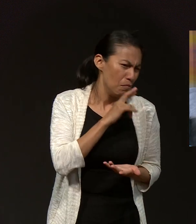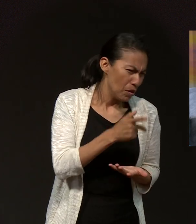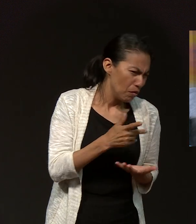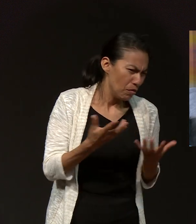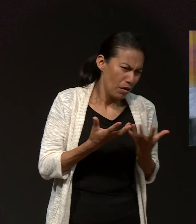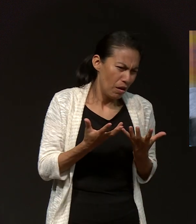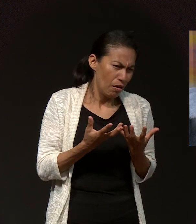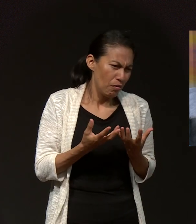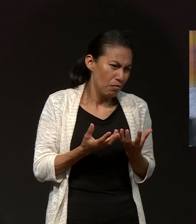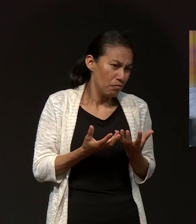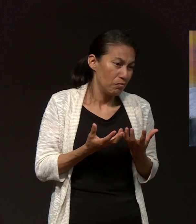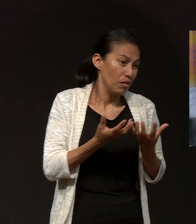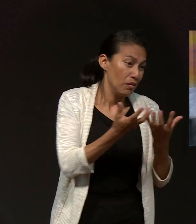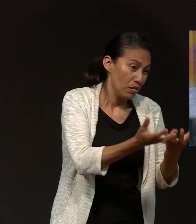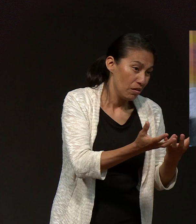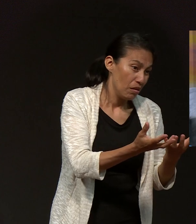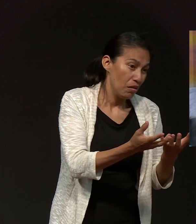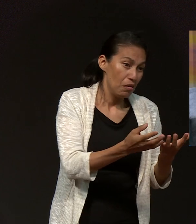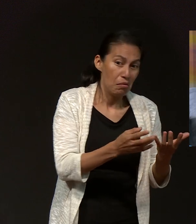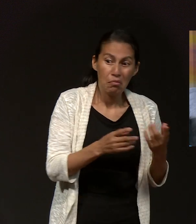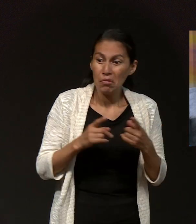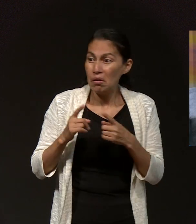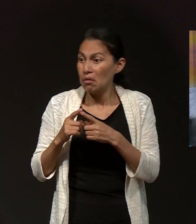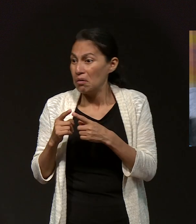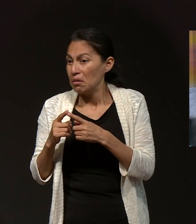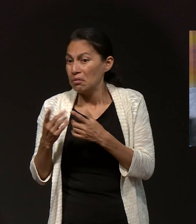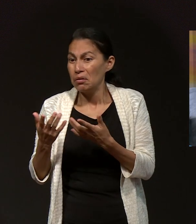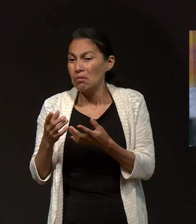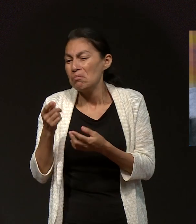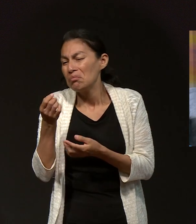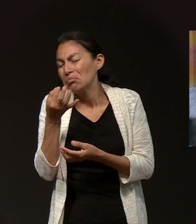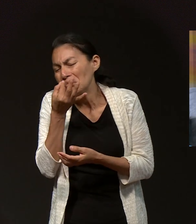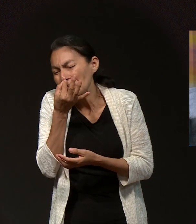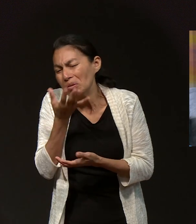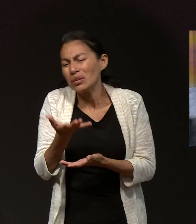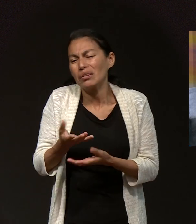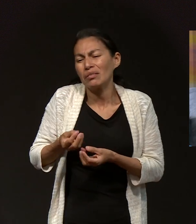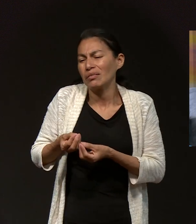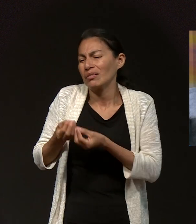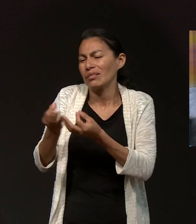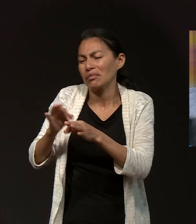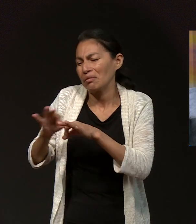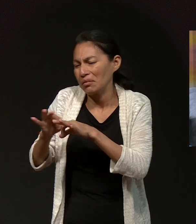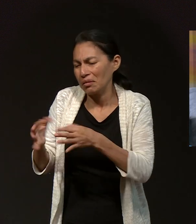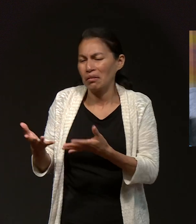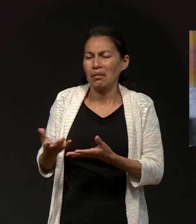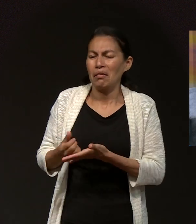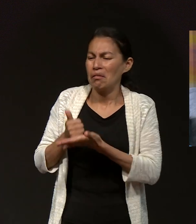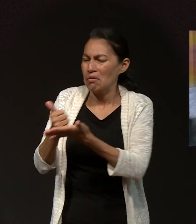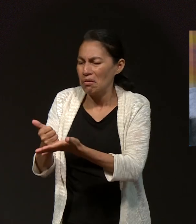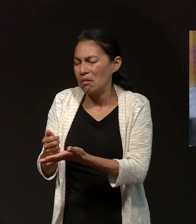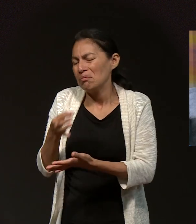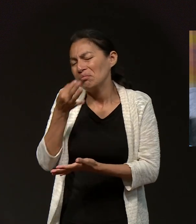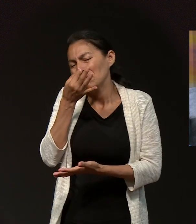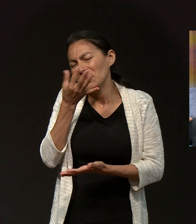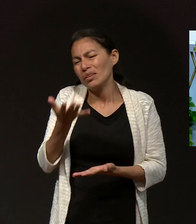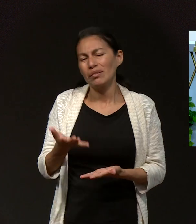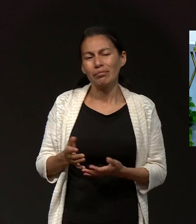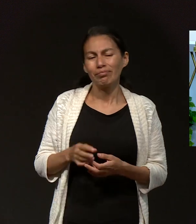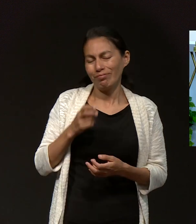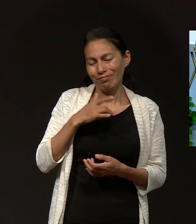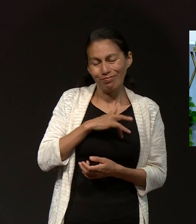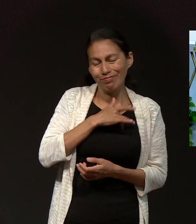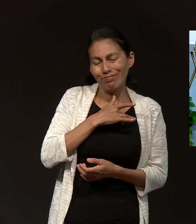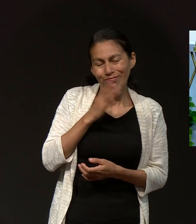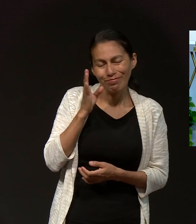cosas que puedo hacer se quedan allá. Y lo que podemos rescatar poquito, el fin de semana, eso es lo que le damos a Dios. Y eso no me hacía sentir.